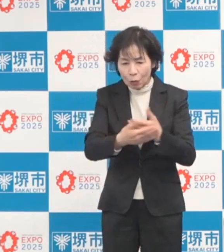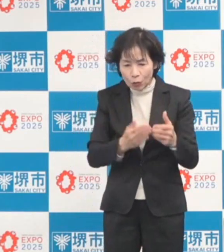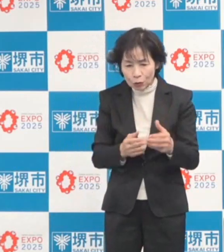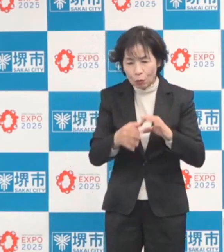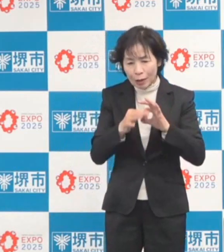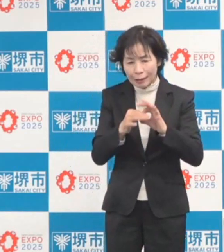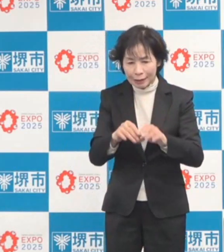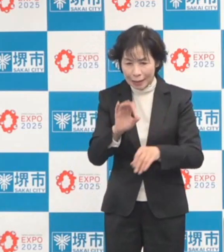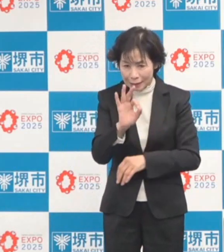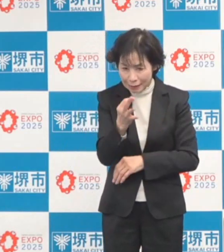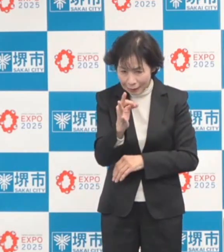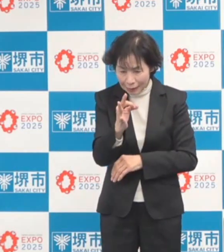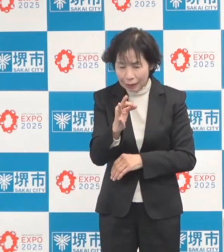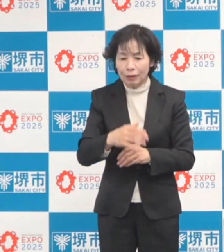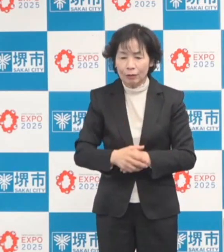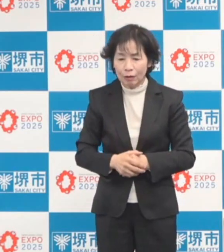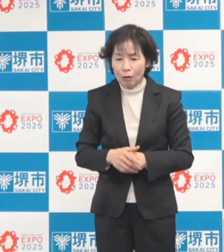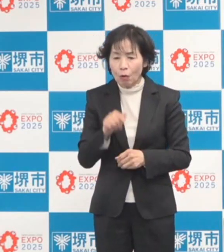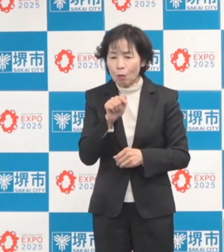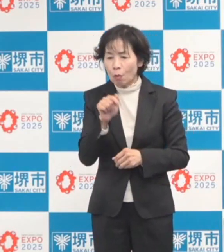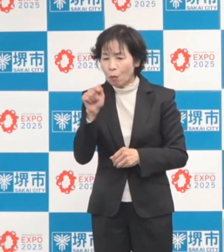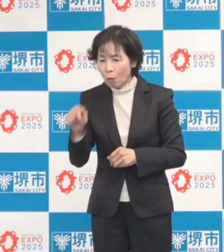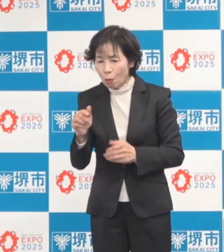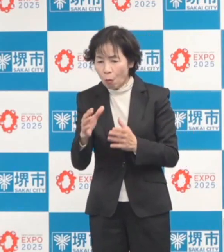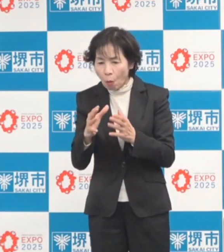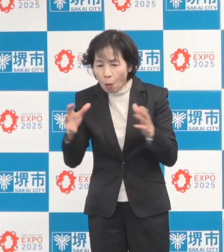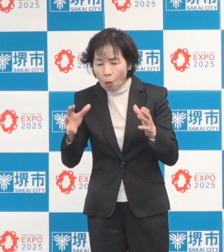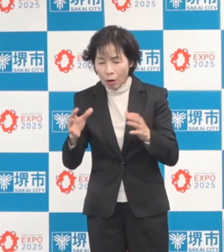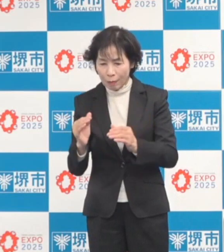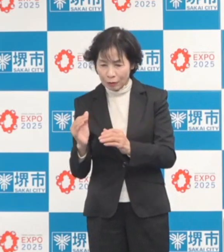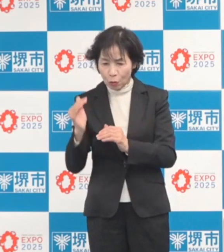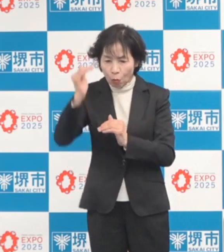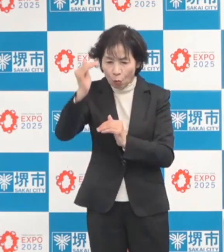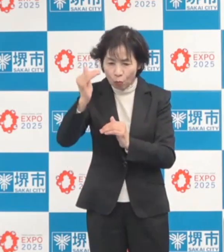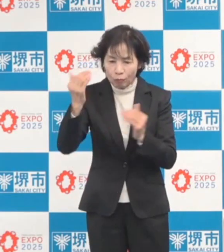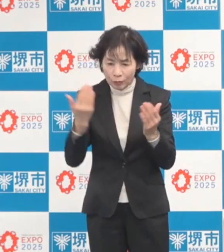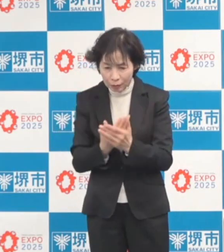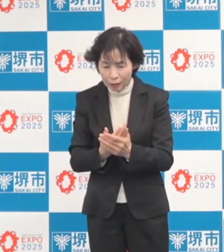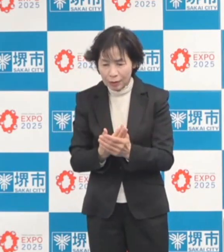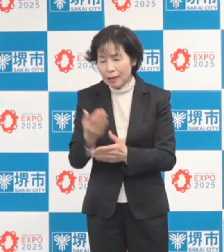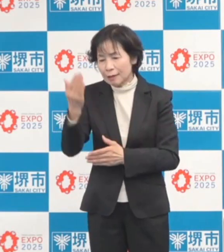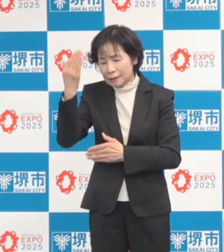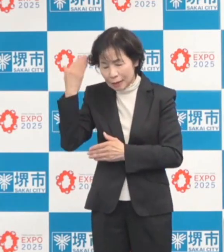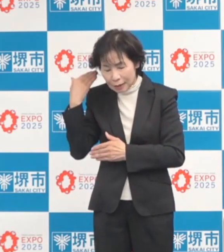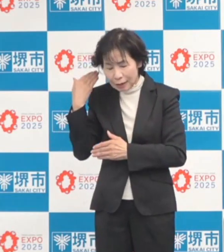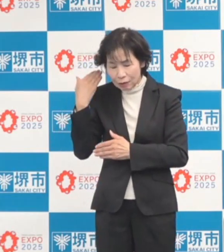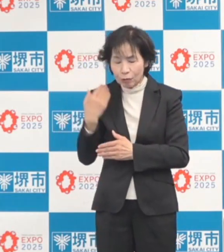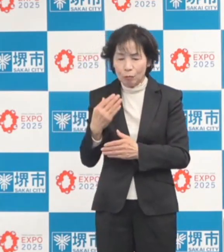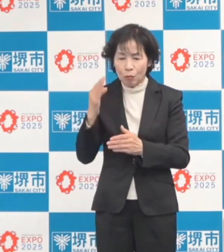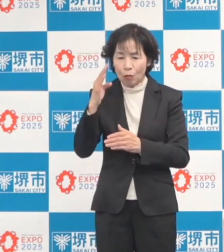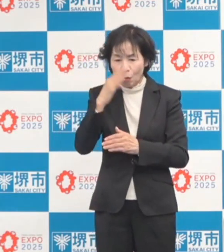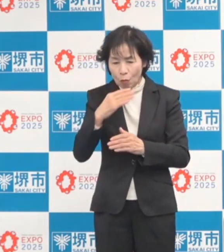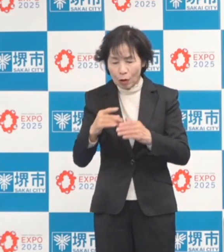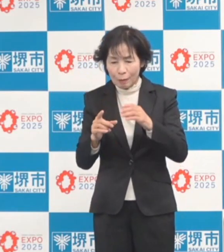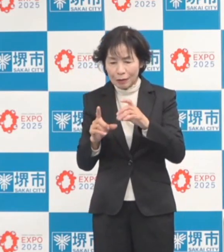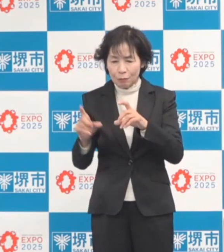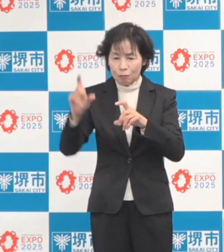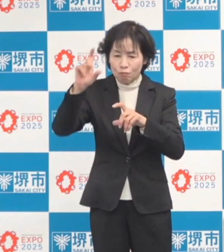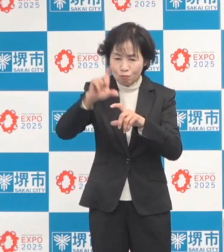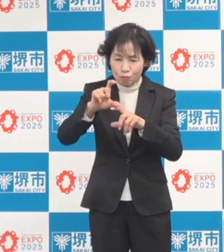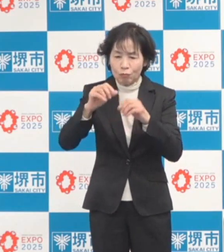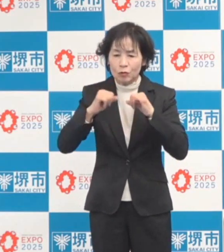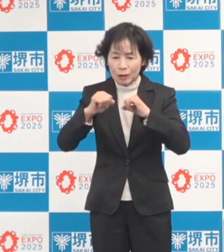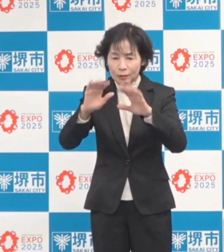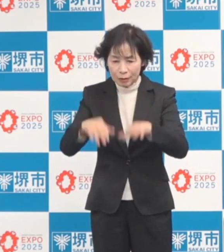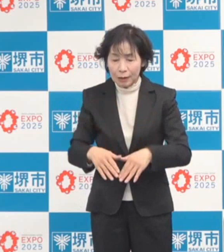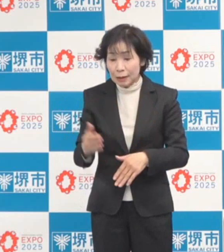費等大幅に増加をしておりまして、前回の収支より悪化をしております。先ほどグ